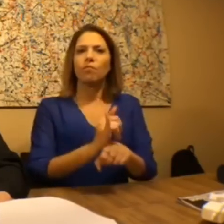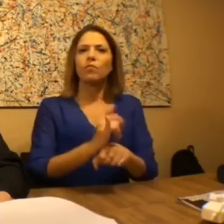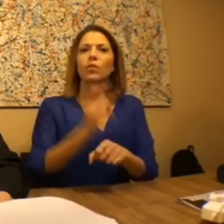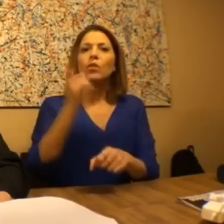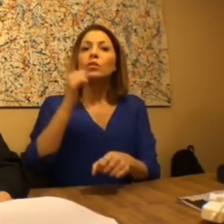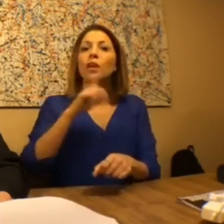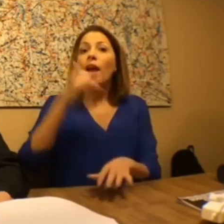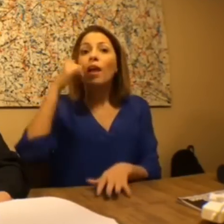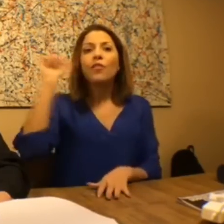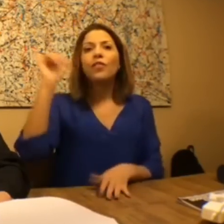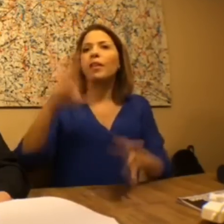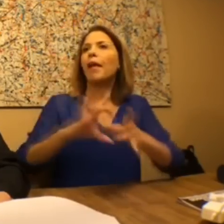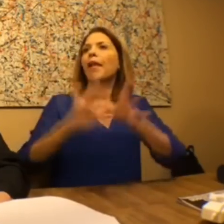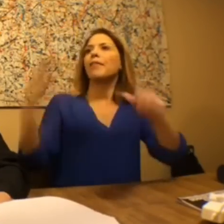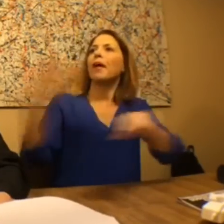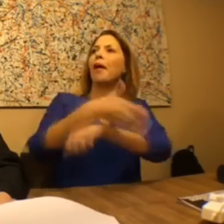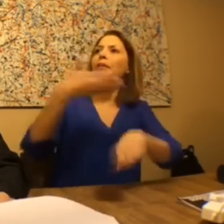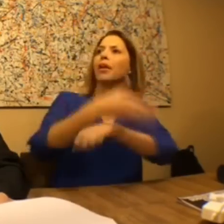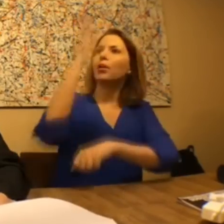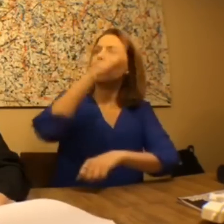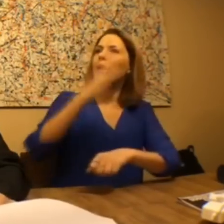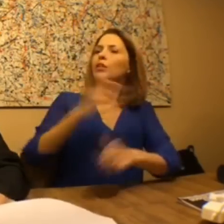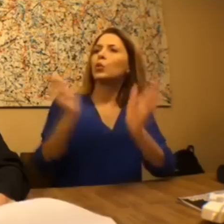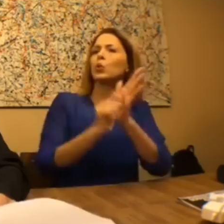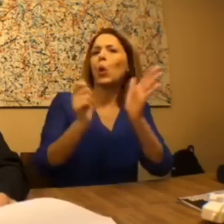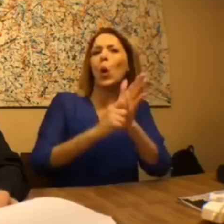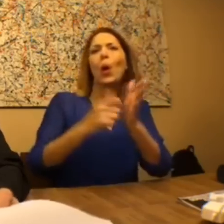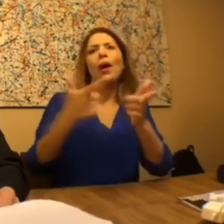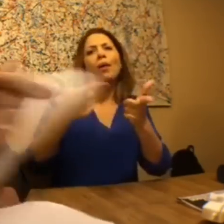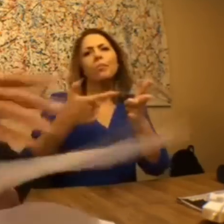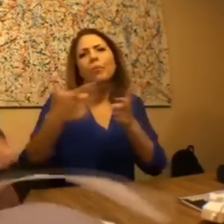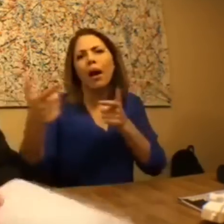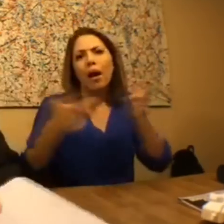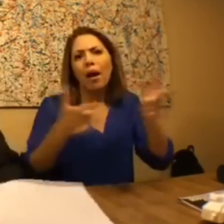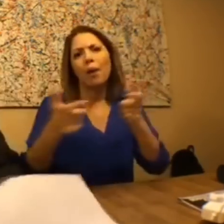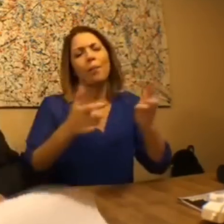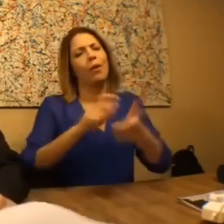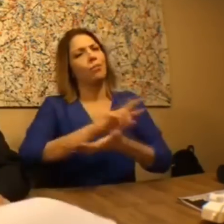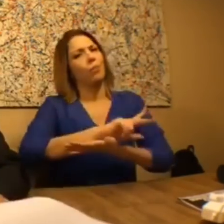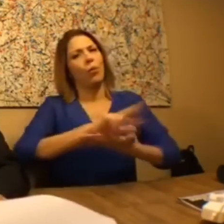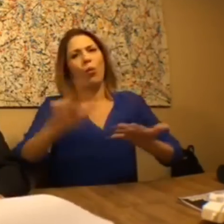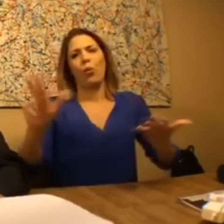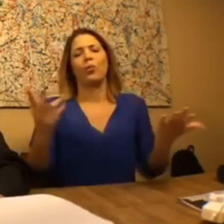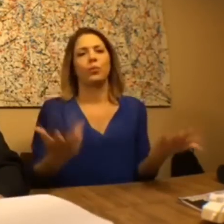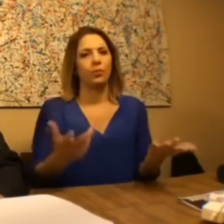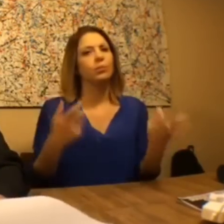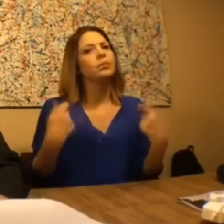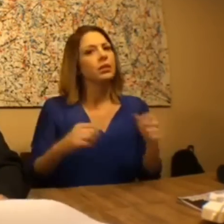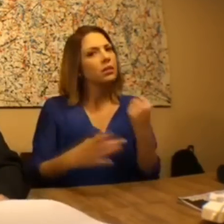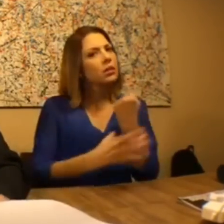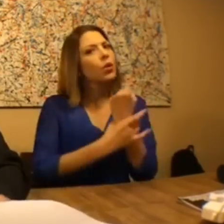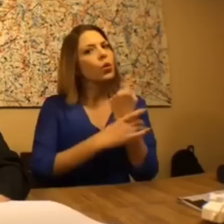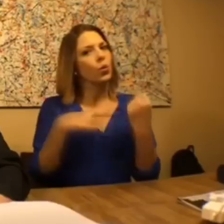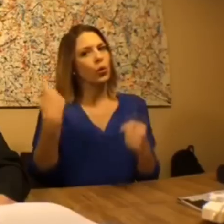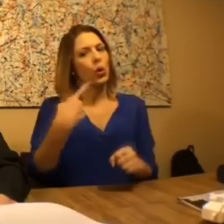na entrada de drogas, armas e outros ilícitos pela fronteira.